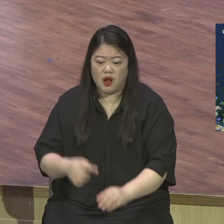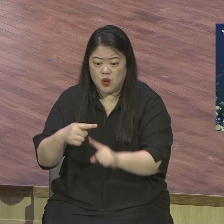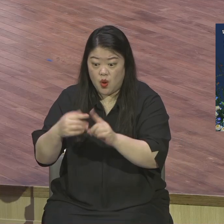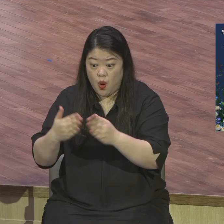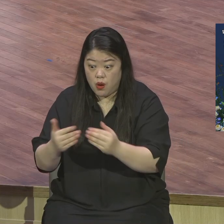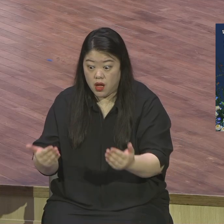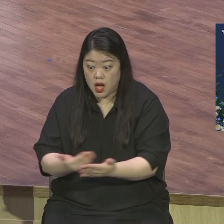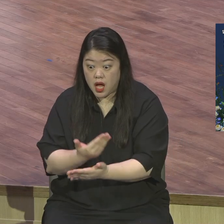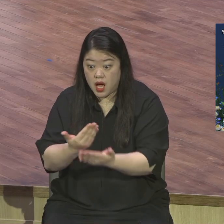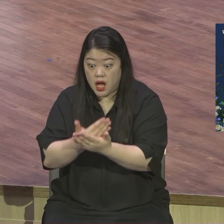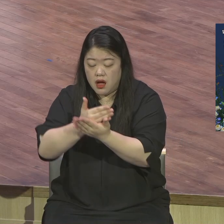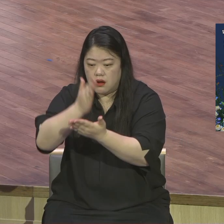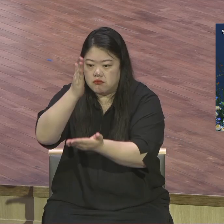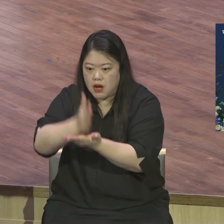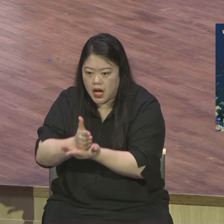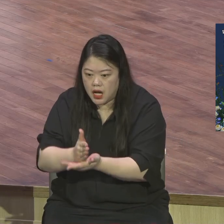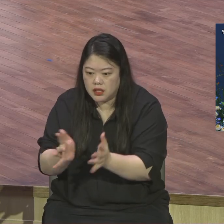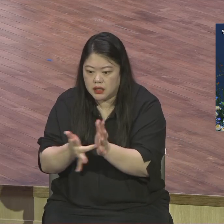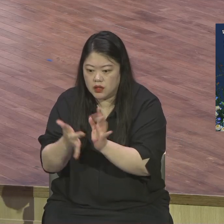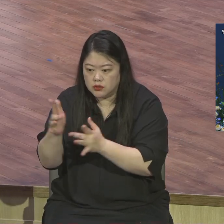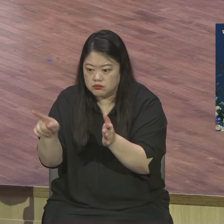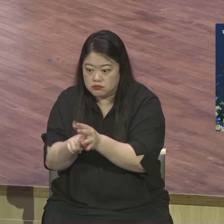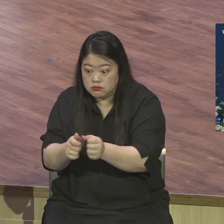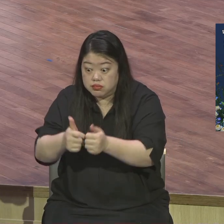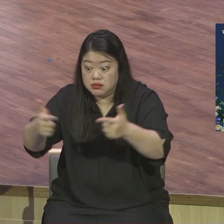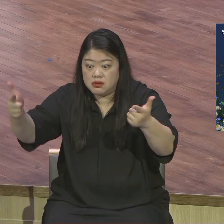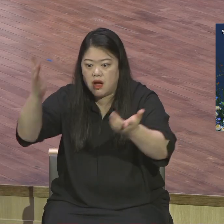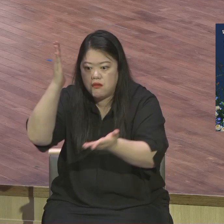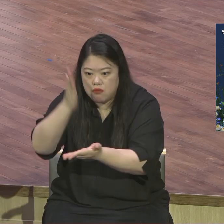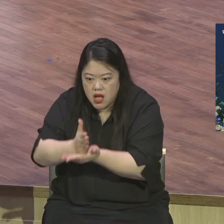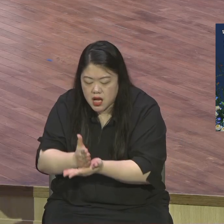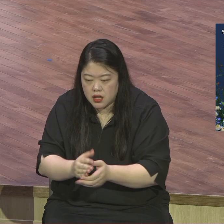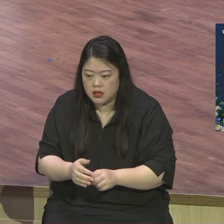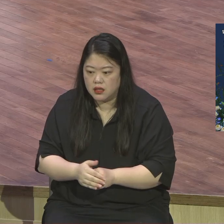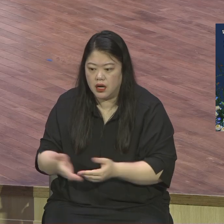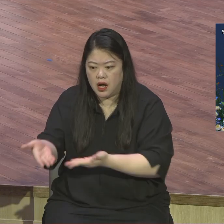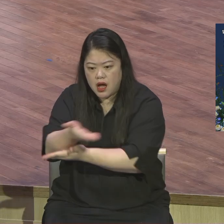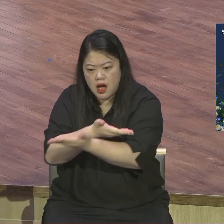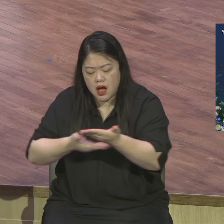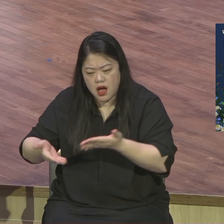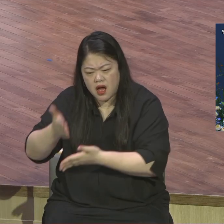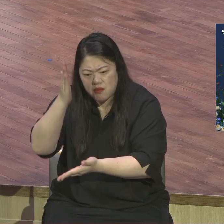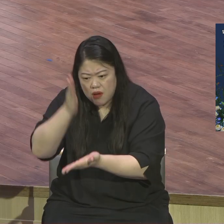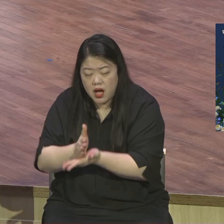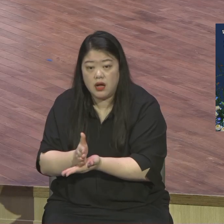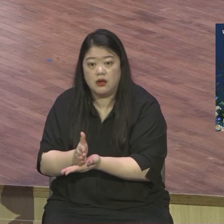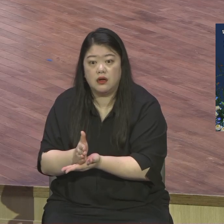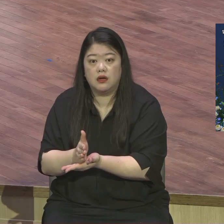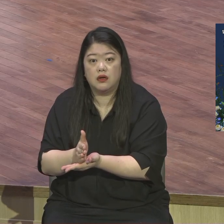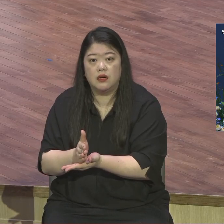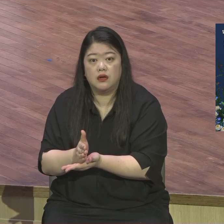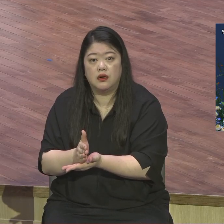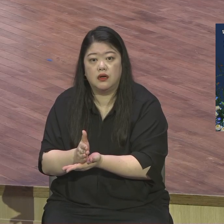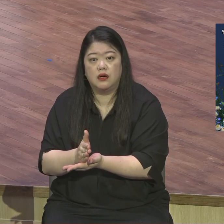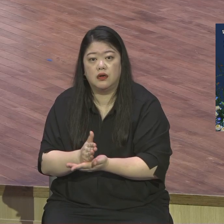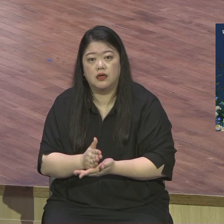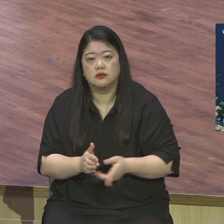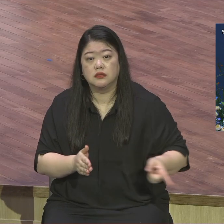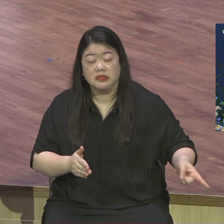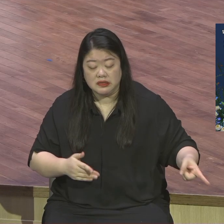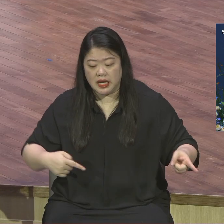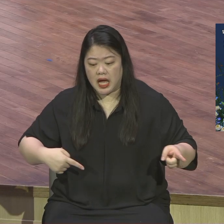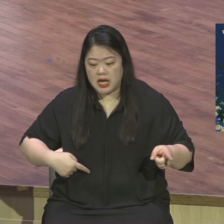부흥되지 못하도록 기관부흥되지 못하도록 일심 전심 지속으로